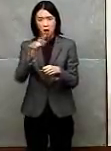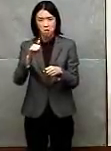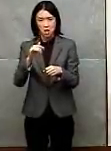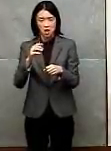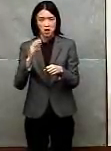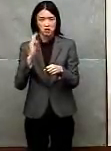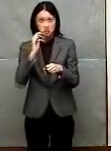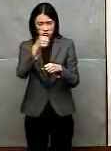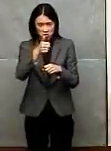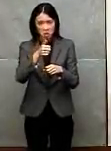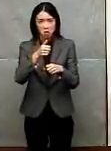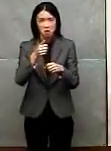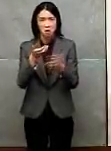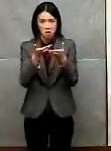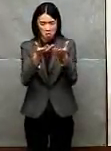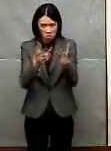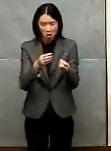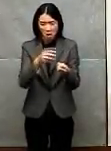思っております。